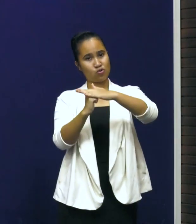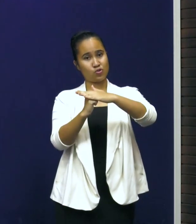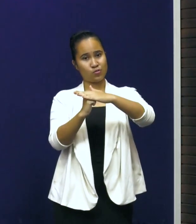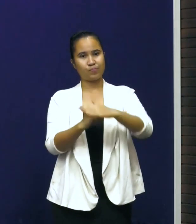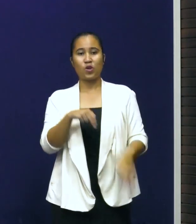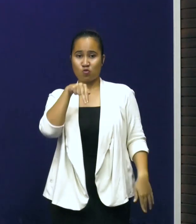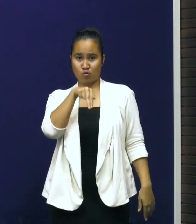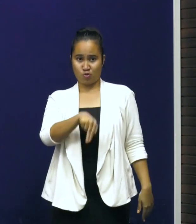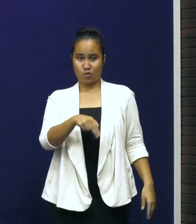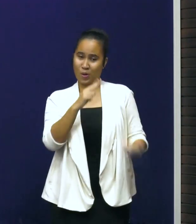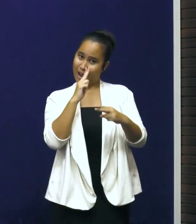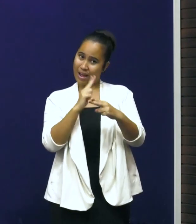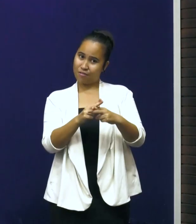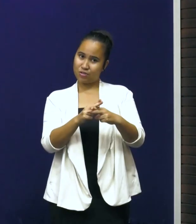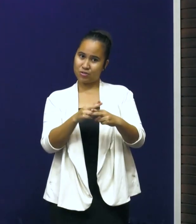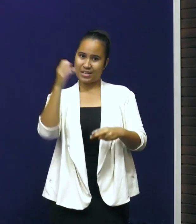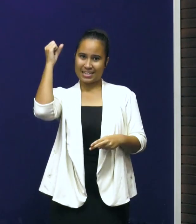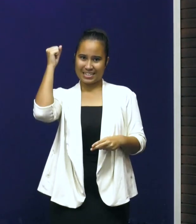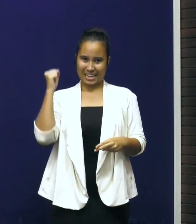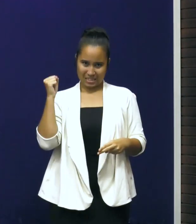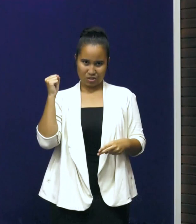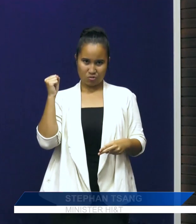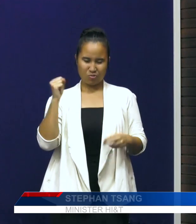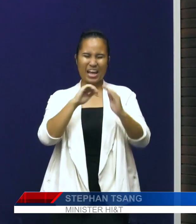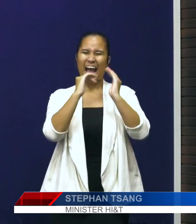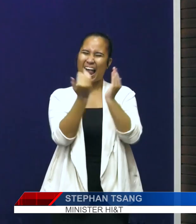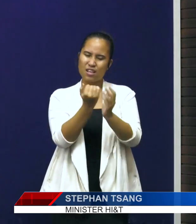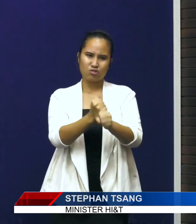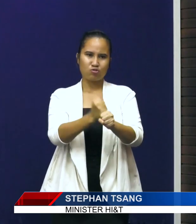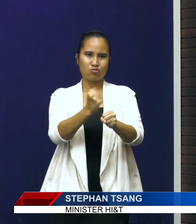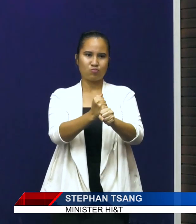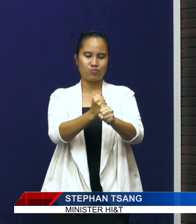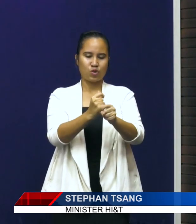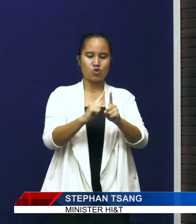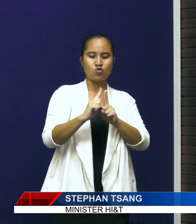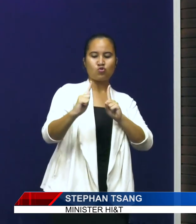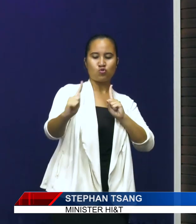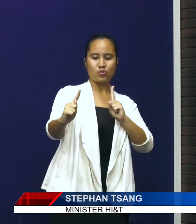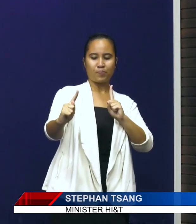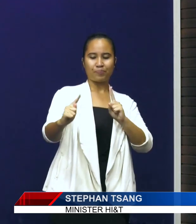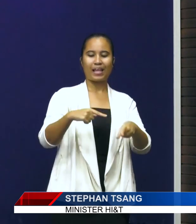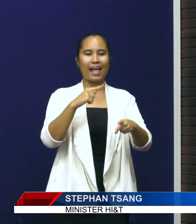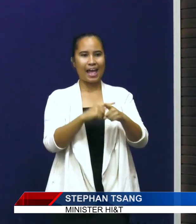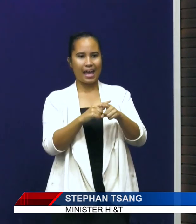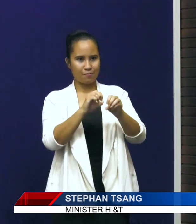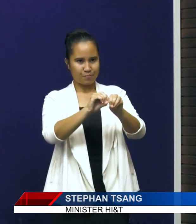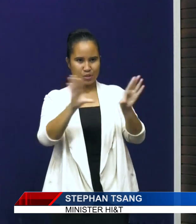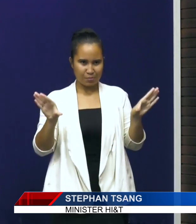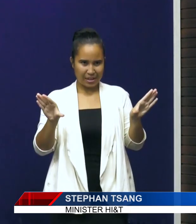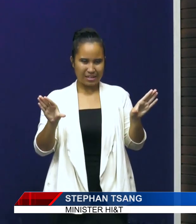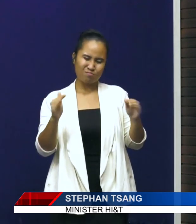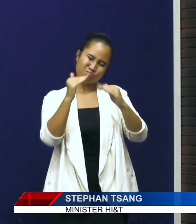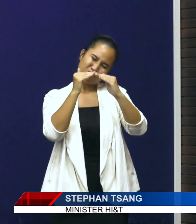nu hebben we afgesproken dat de casino's alles in het werk stellen, om de social distancing en verspreiding in de casino's tot een minimum te